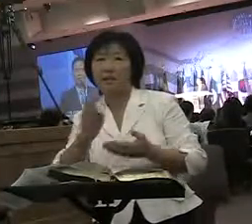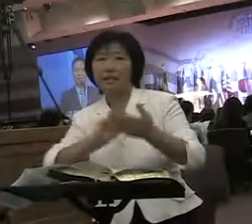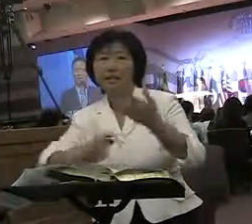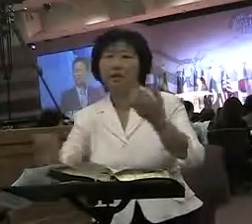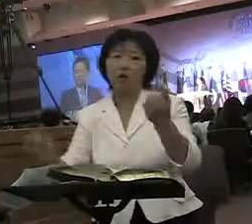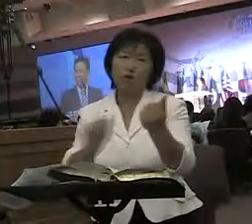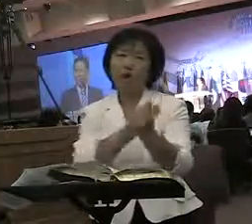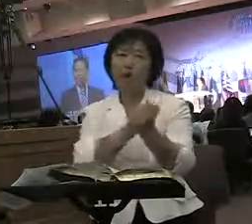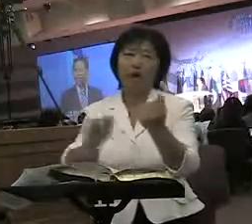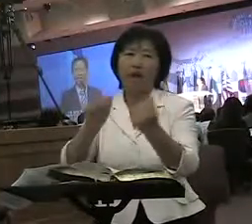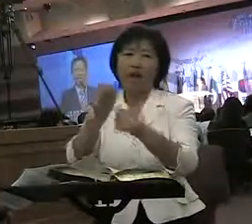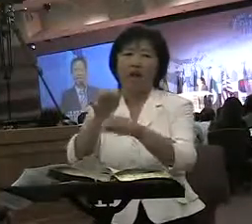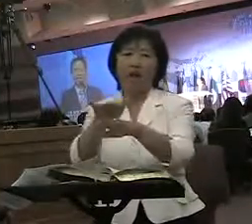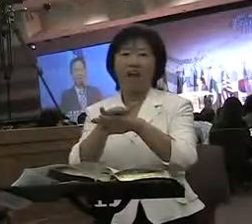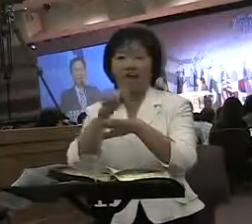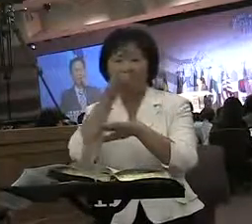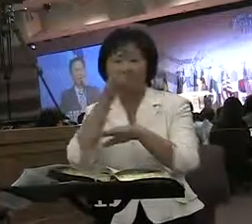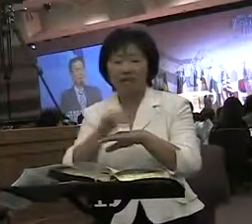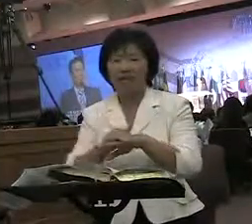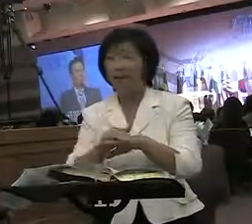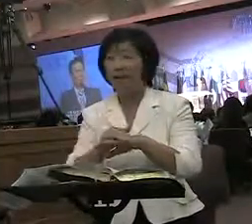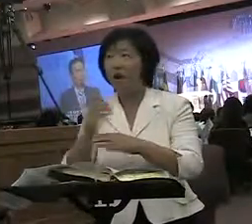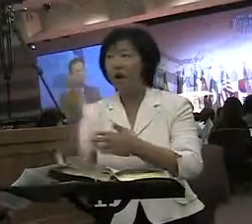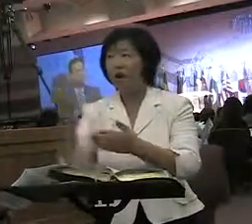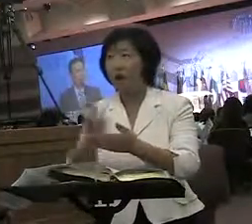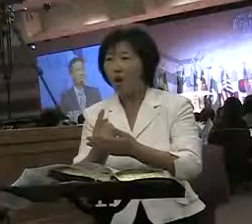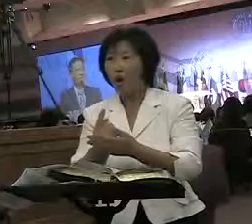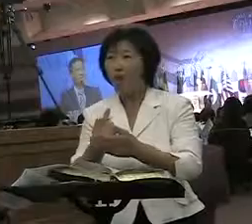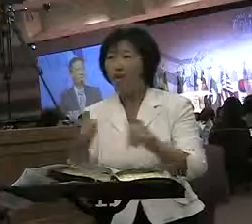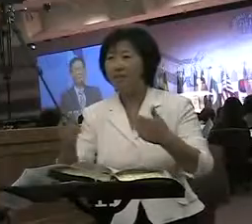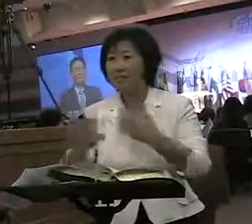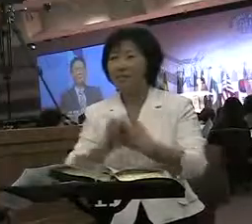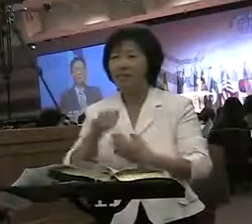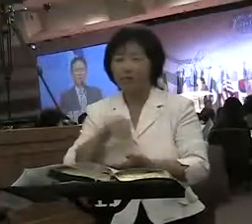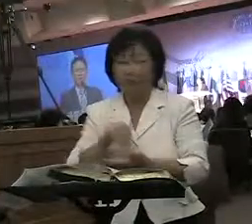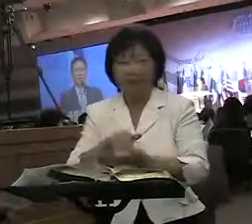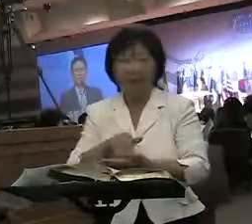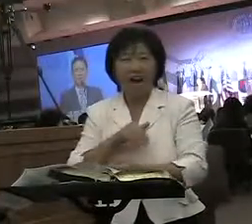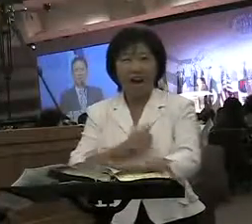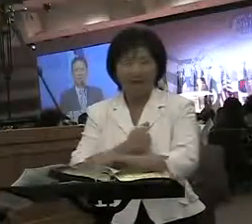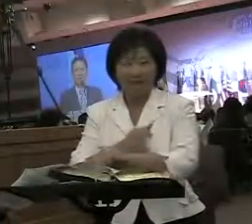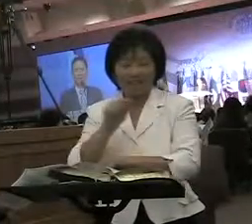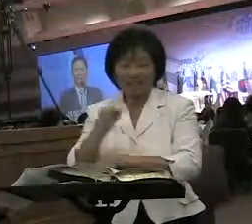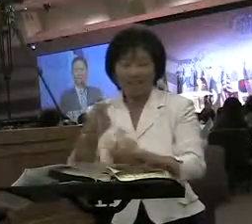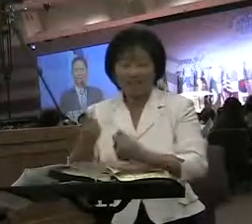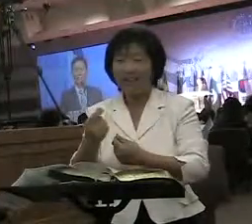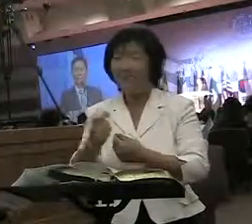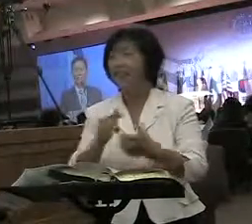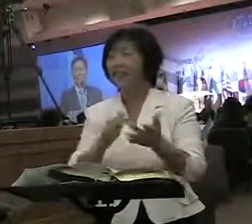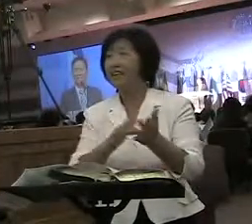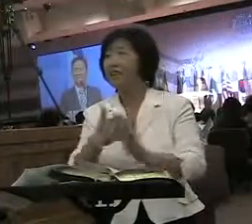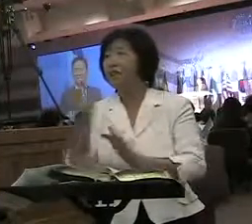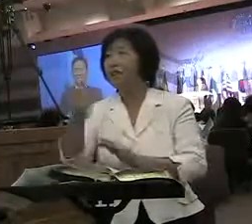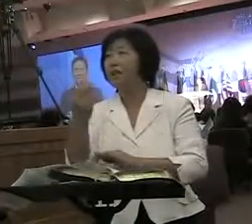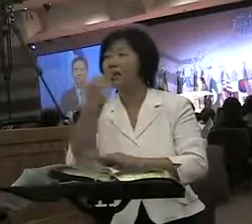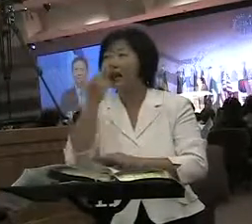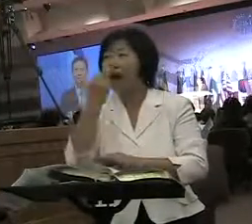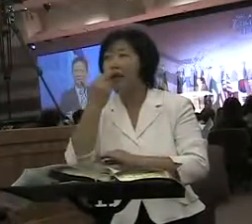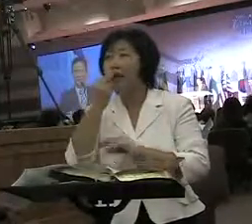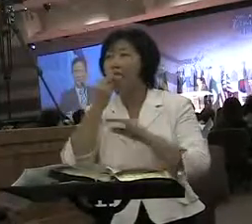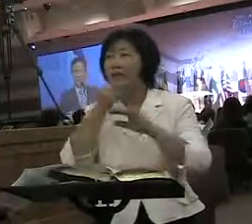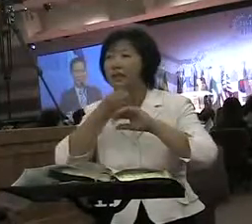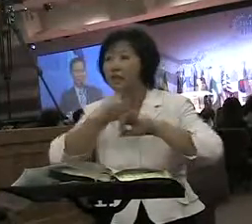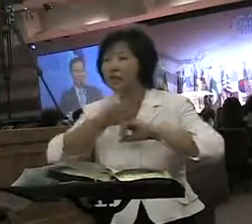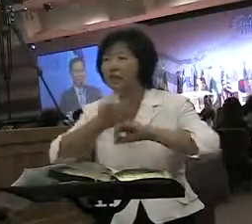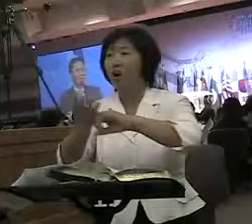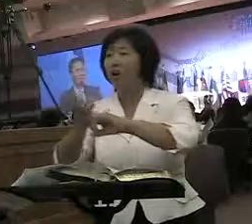연주회가 될 것 같습니다. 안 오시면 후회하실 것입니다. 우리 교회 예수님의 향기를 드러내는 귀한